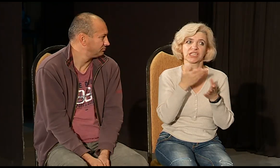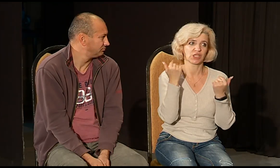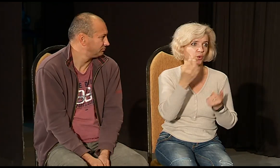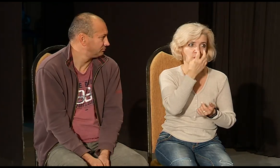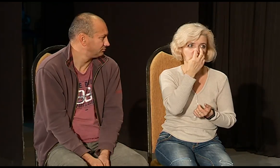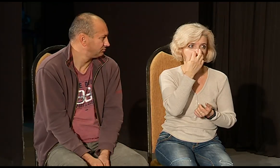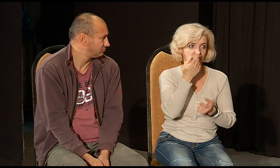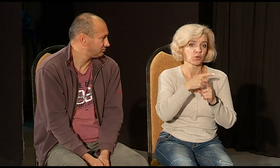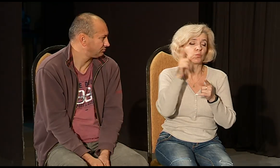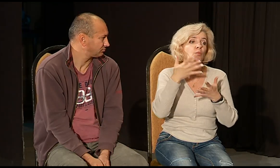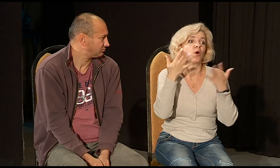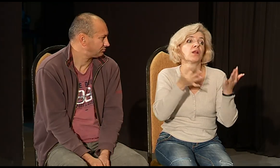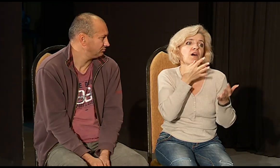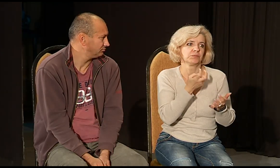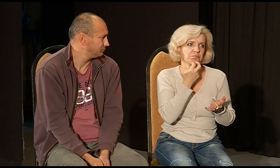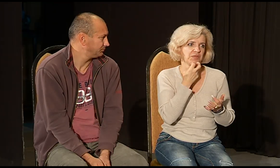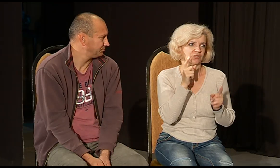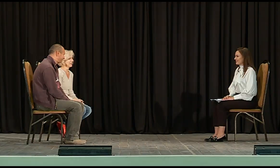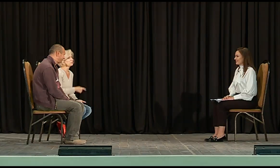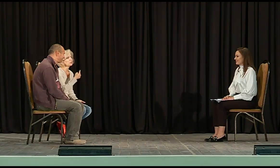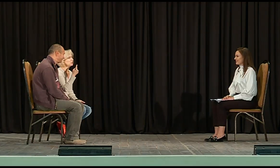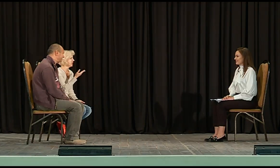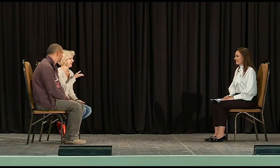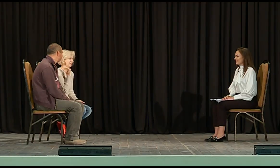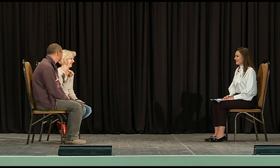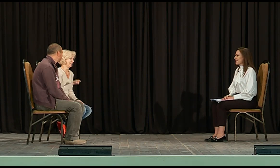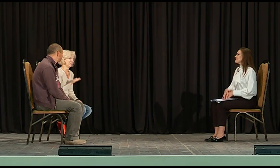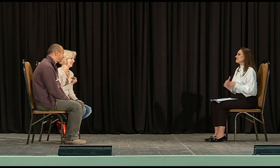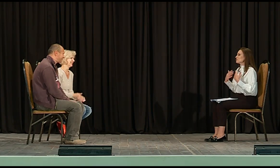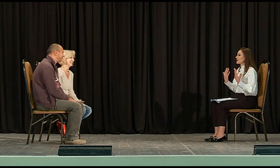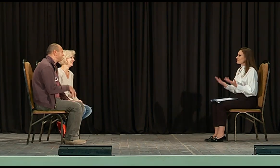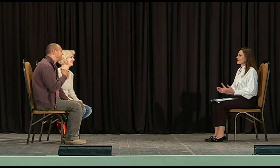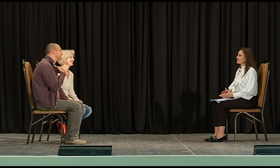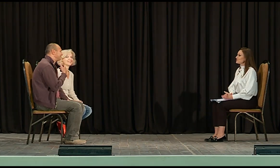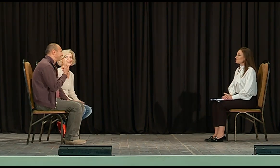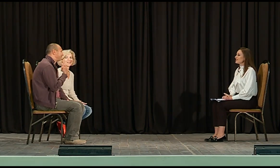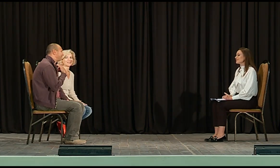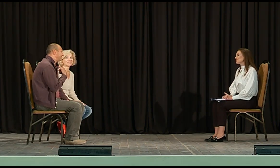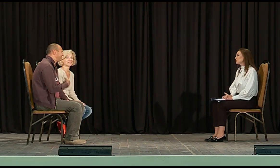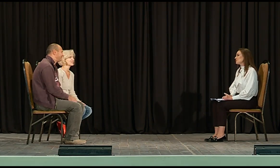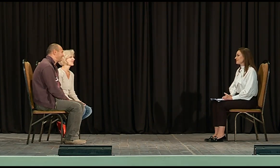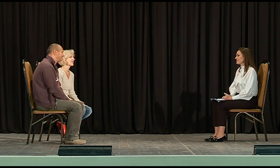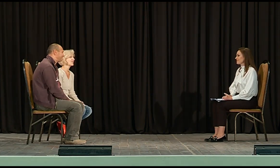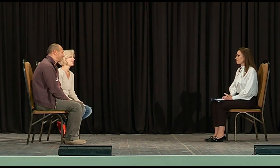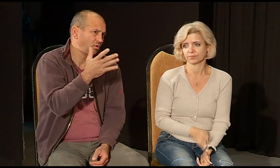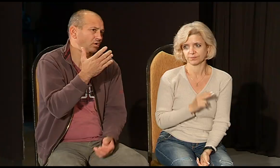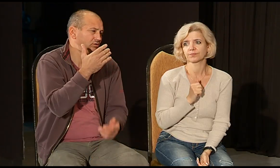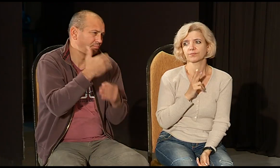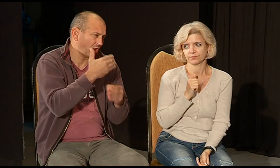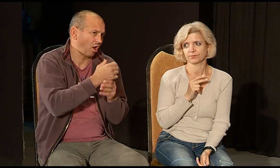foarte bine primite. La noi este pantomima, la noi o mai rămas, o mai păstrat o leacă.